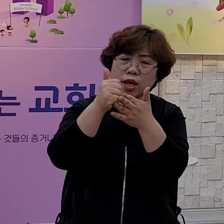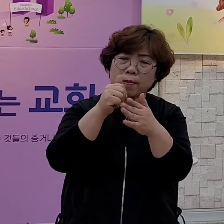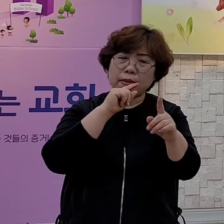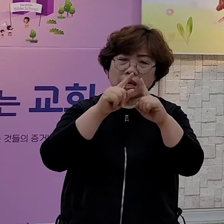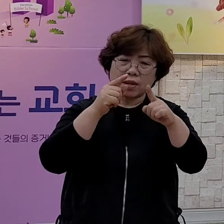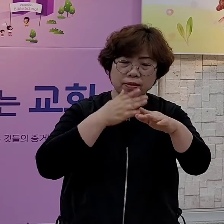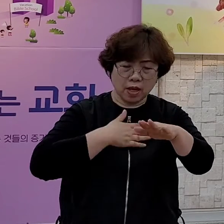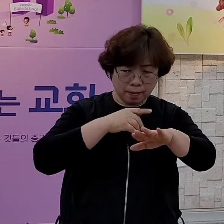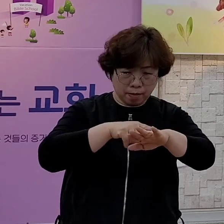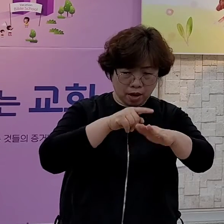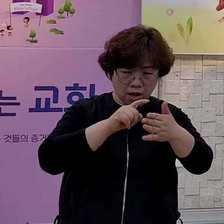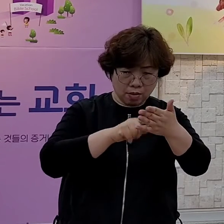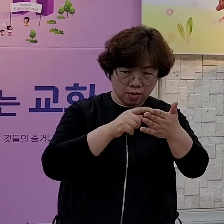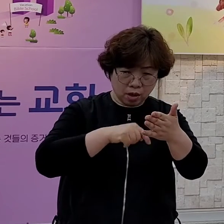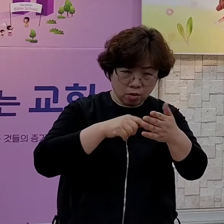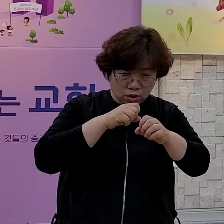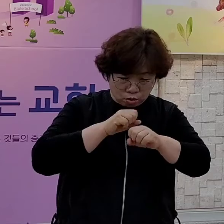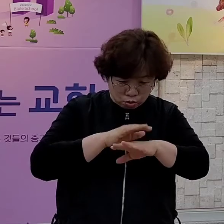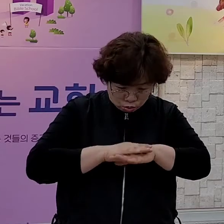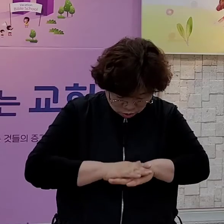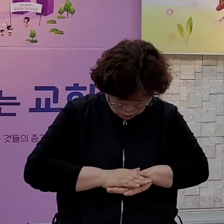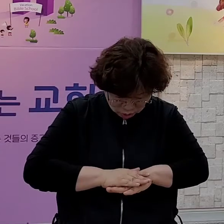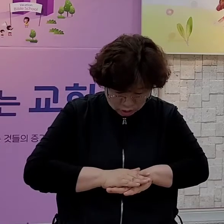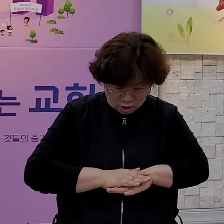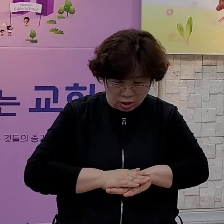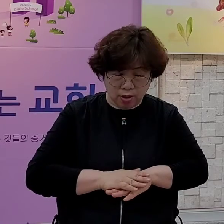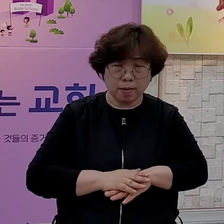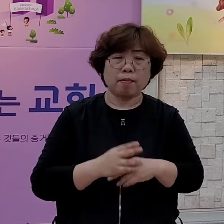내 마음에 두었나이다. 이게 비결이에요.